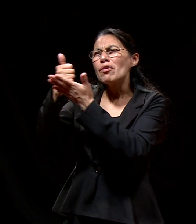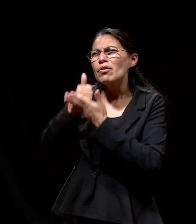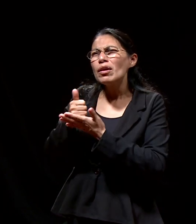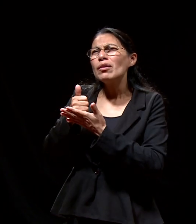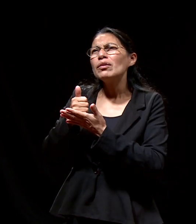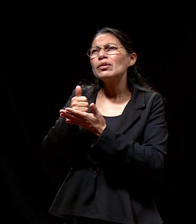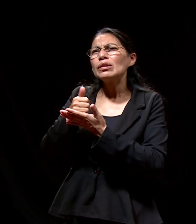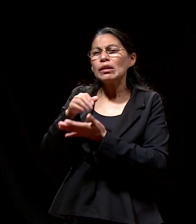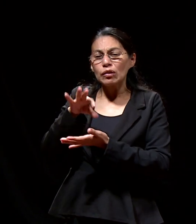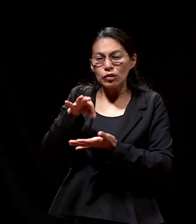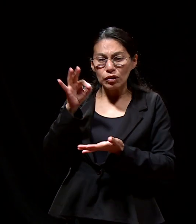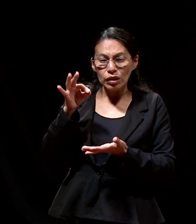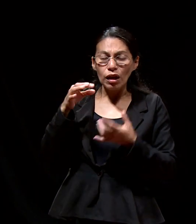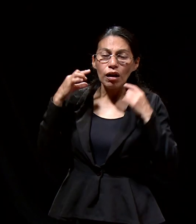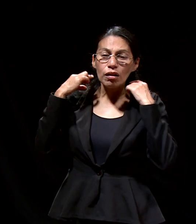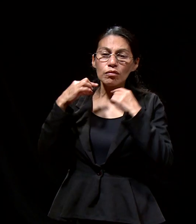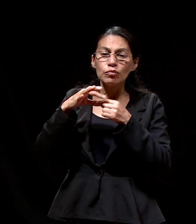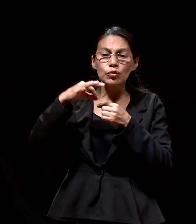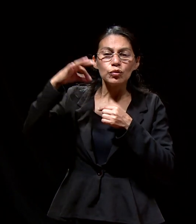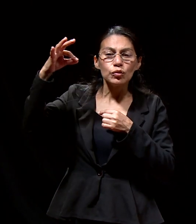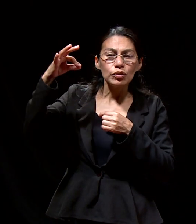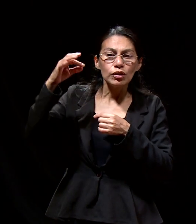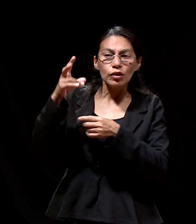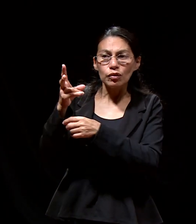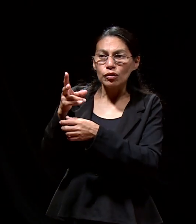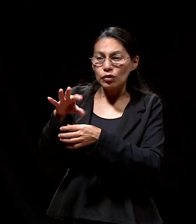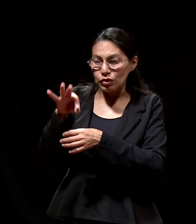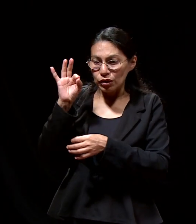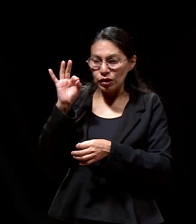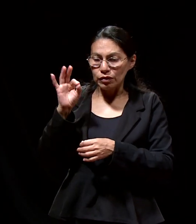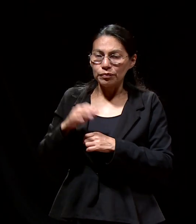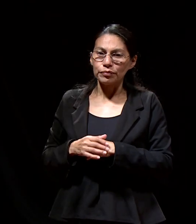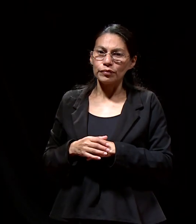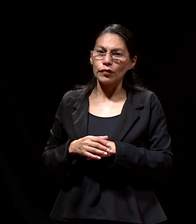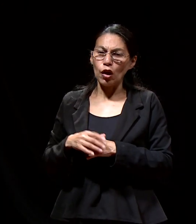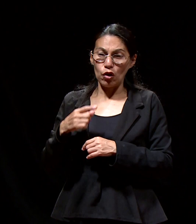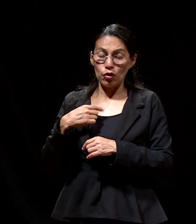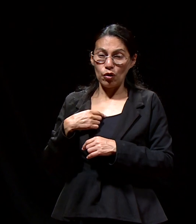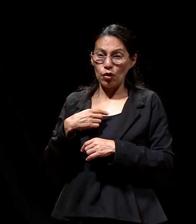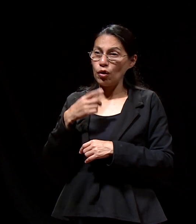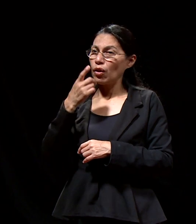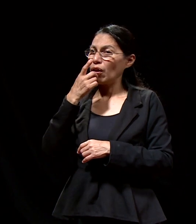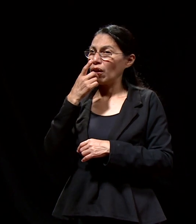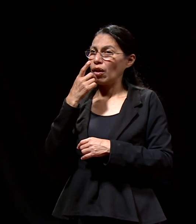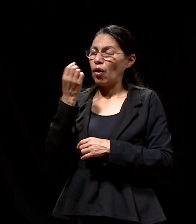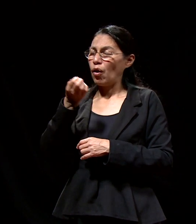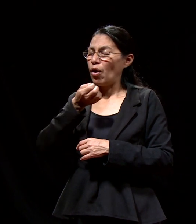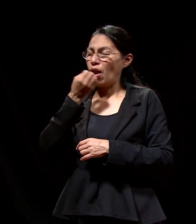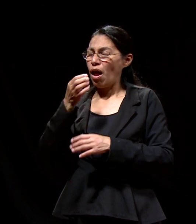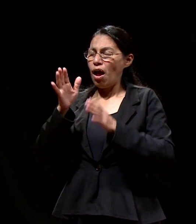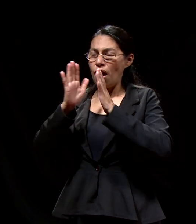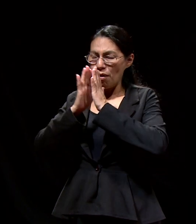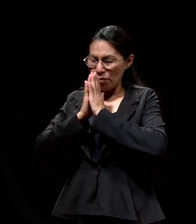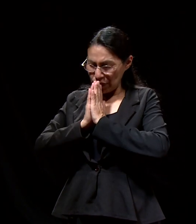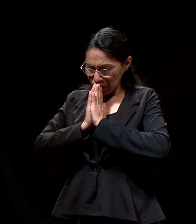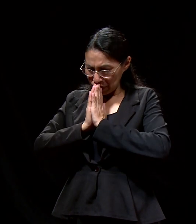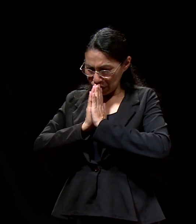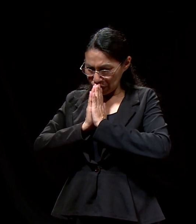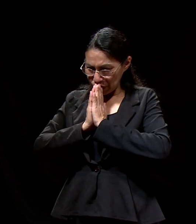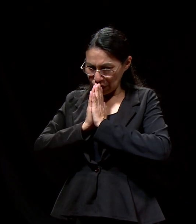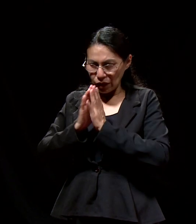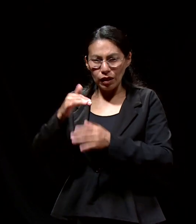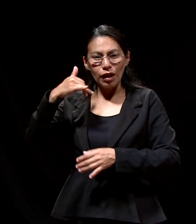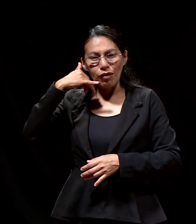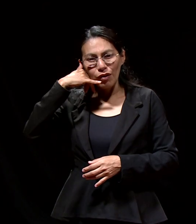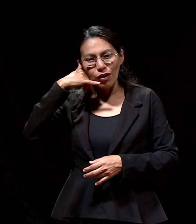entonces justo cuando dije amén el teléfono sonó y es que le habíamos marcado a